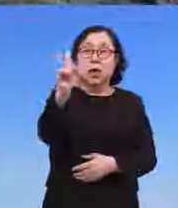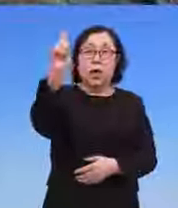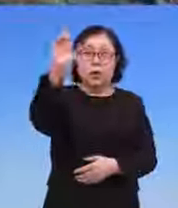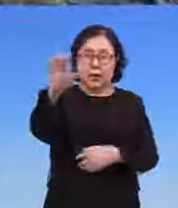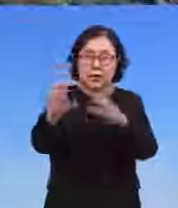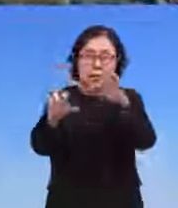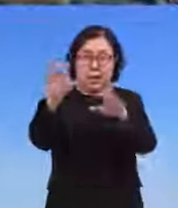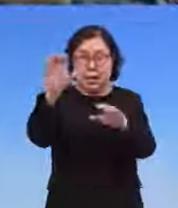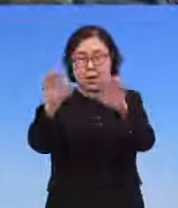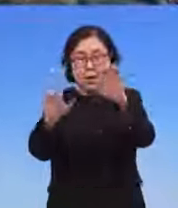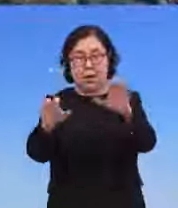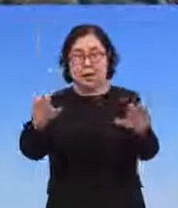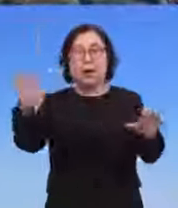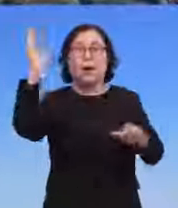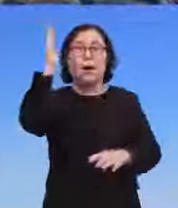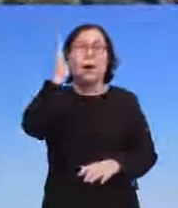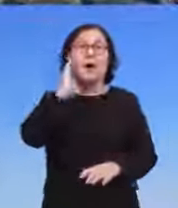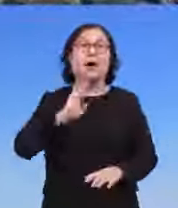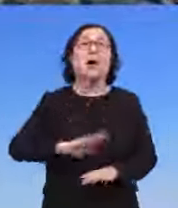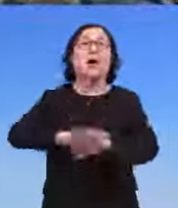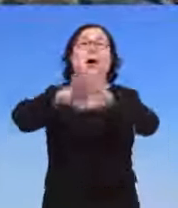그 어디나 하늘나라.